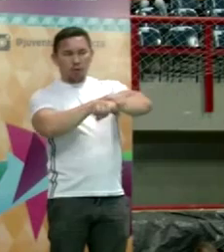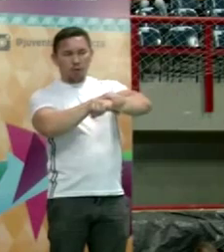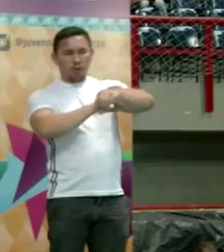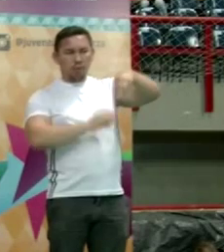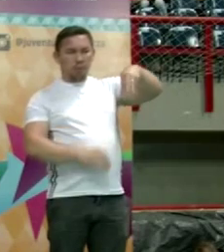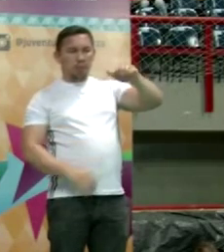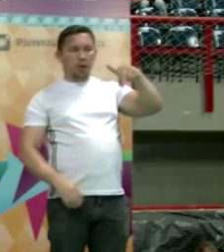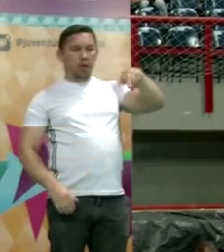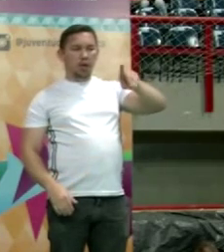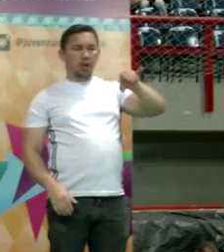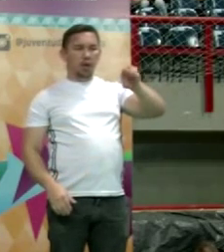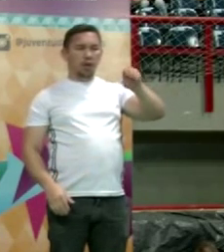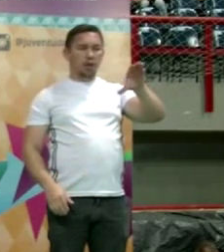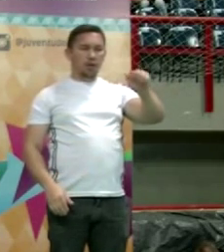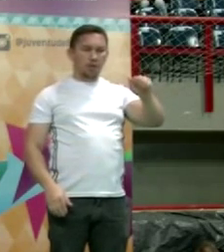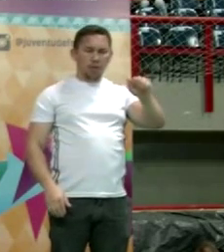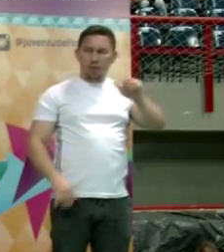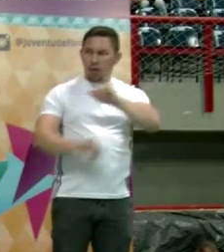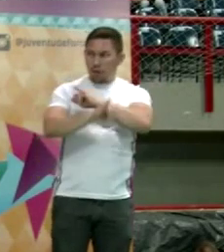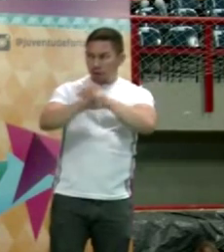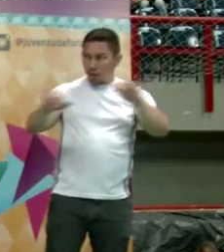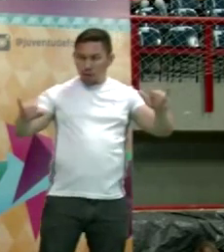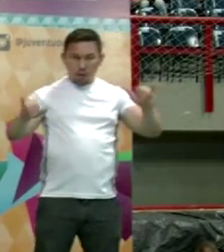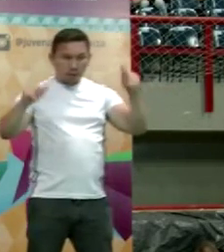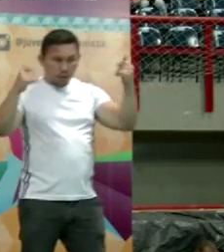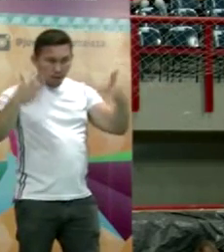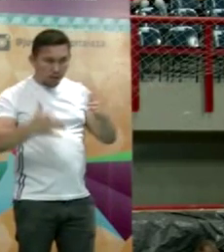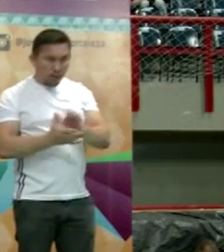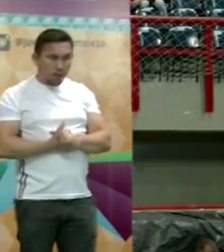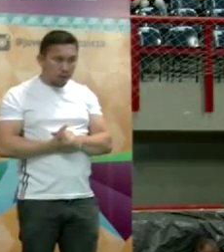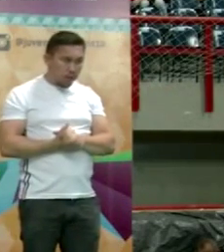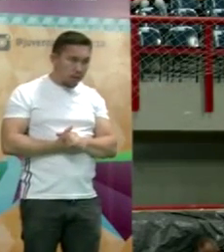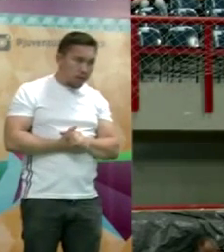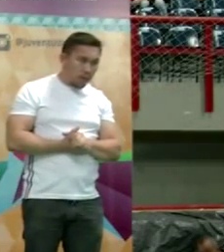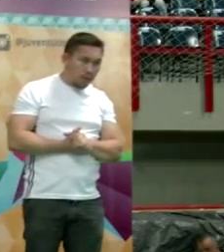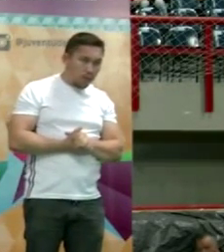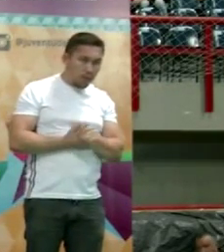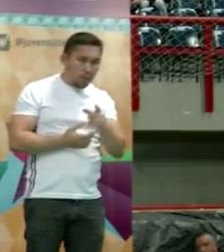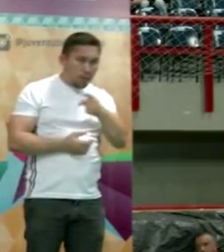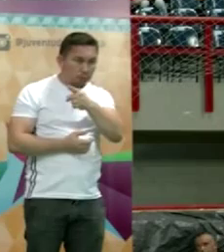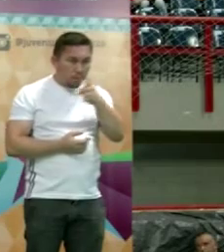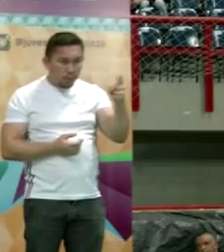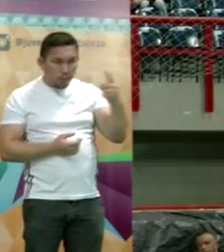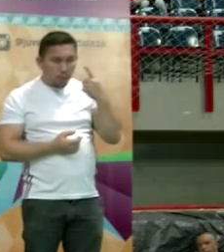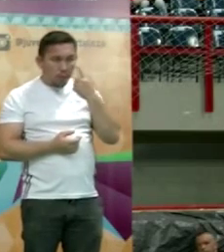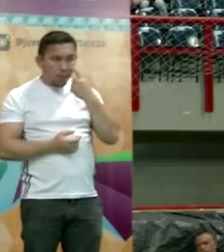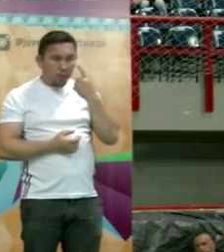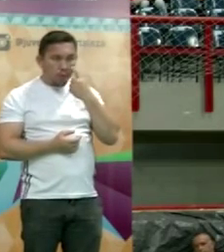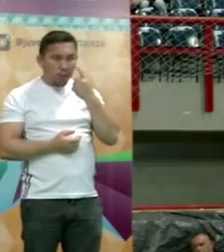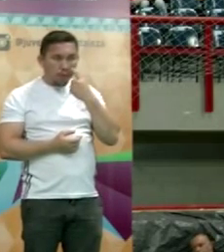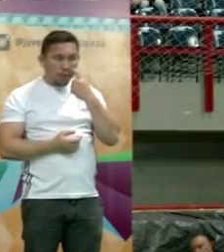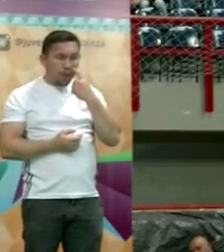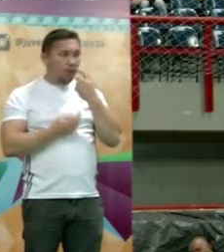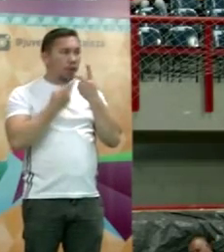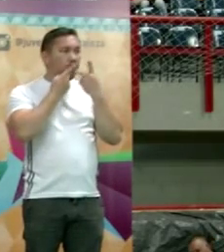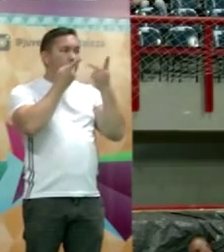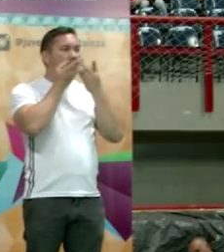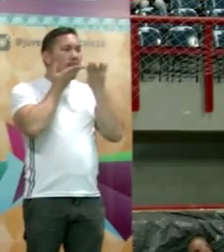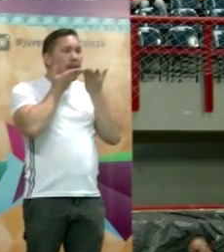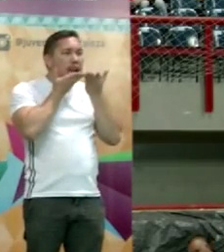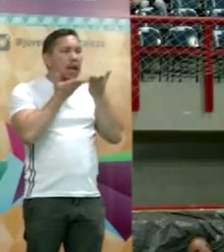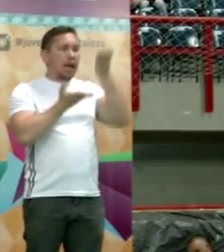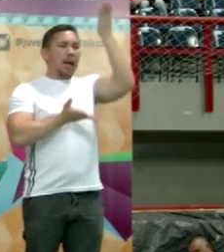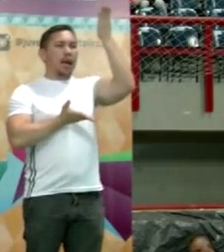Constituição? Deixa eu dizer uma coisa, vou insistir muito. Se você abrir a boca e falar em voz alta,